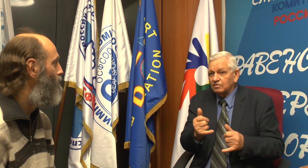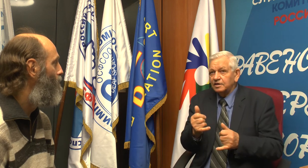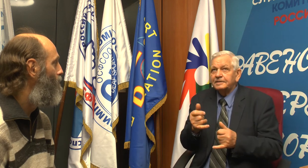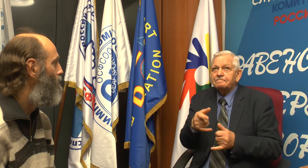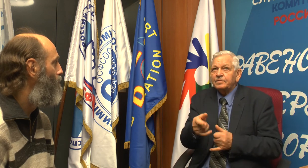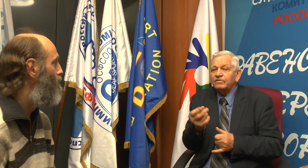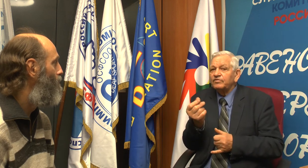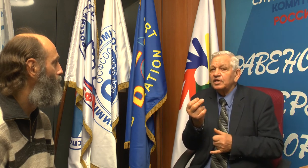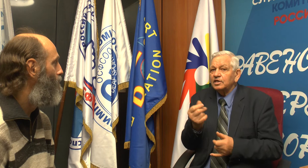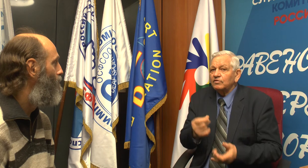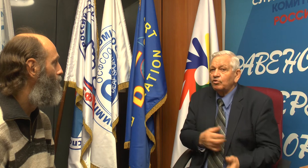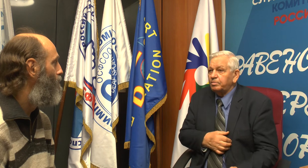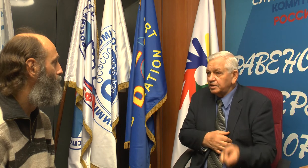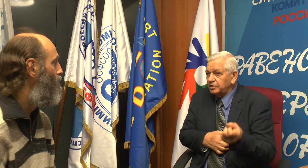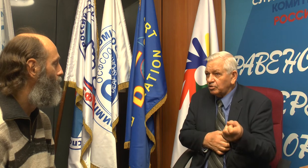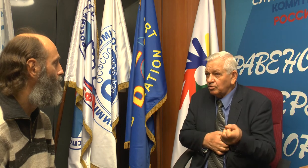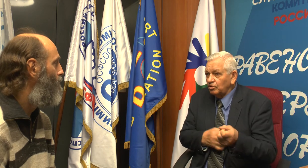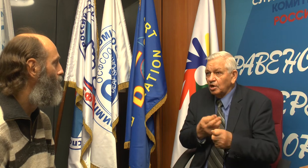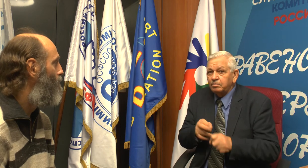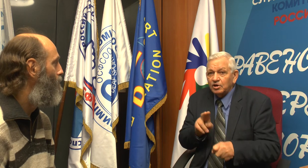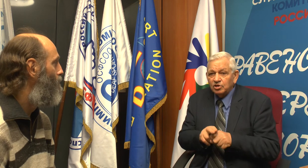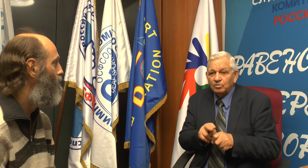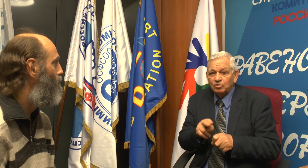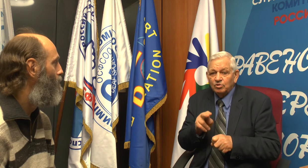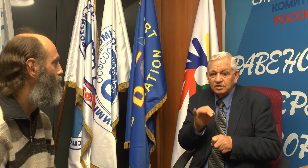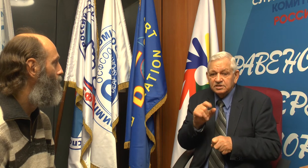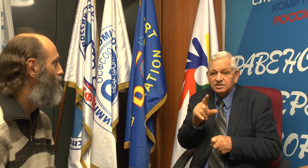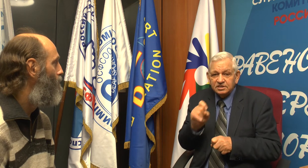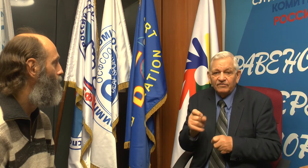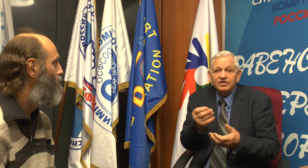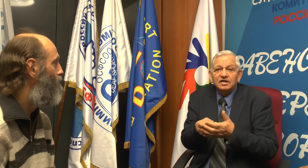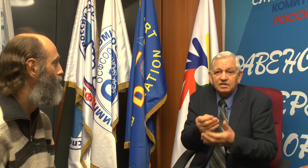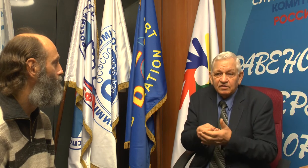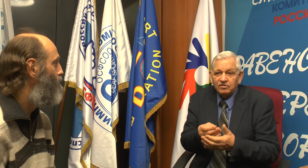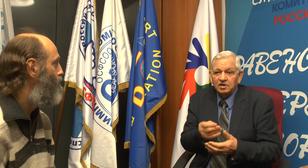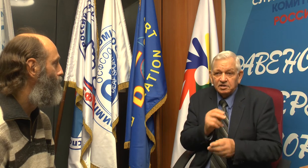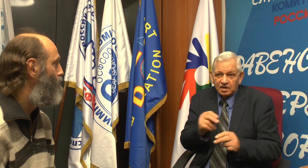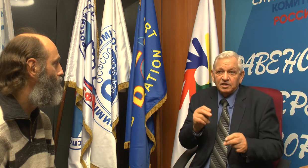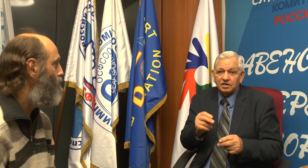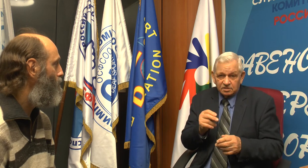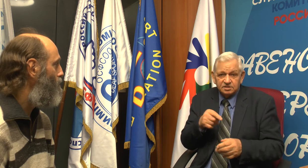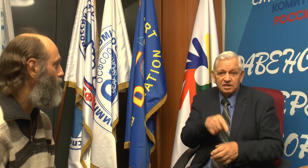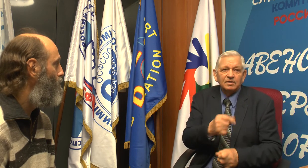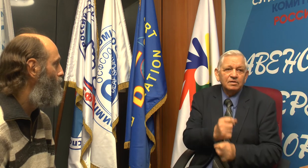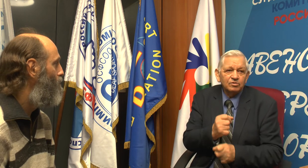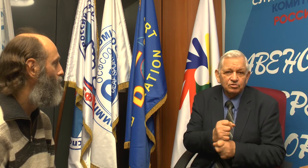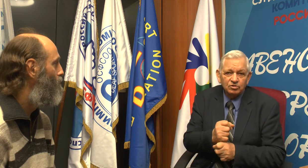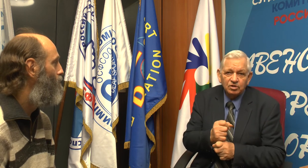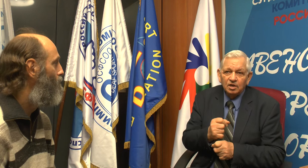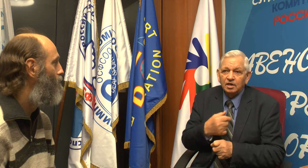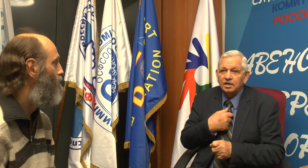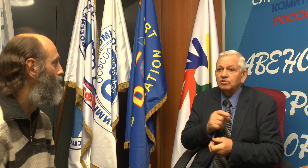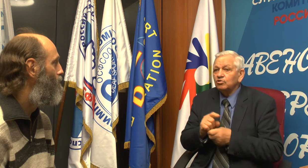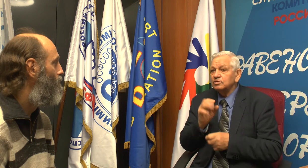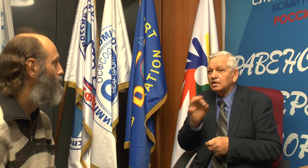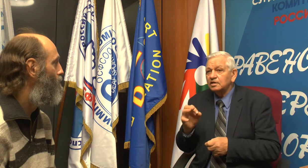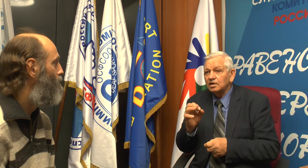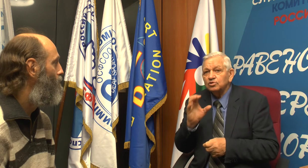оказывает финансовую поддержку. Поэтому из-за финансов тренеры с ними работают. Я должен сказать, что